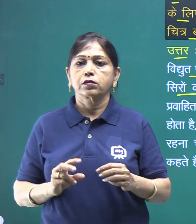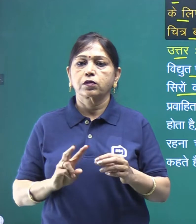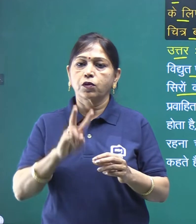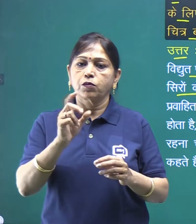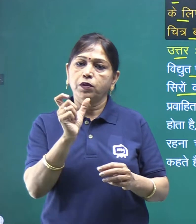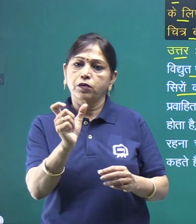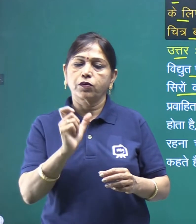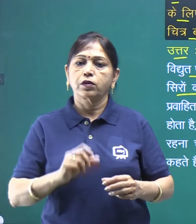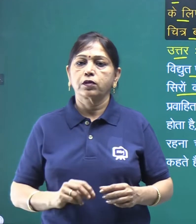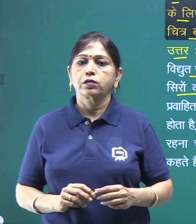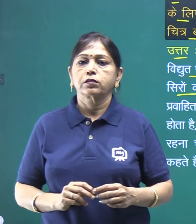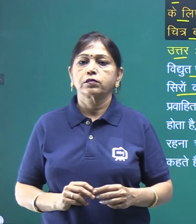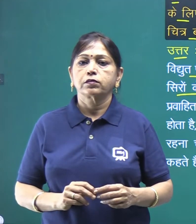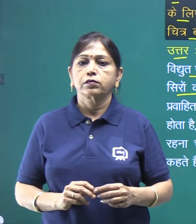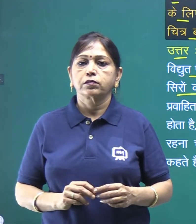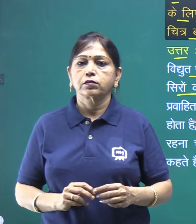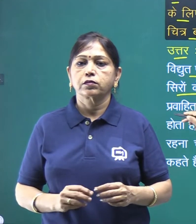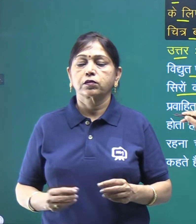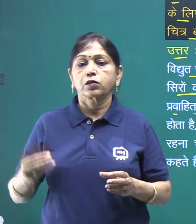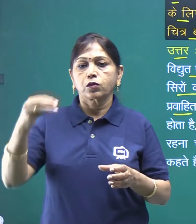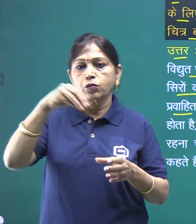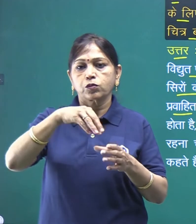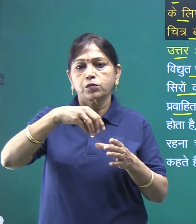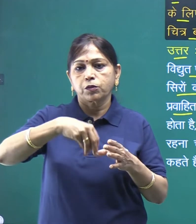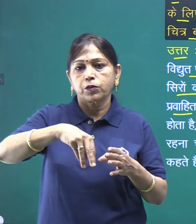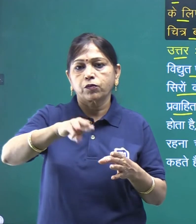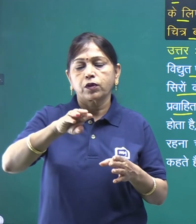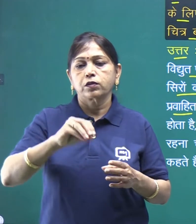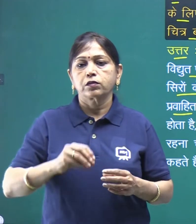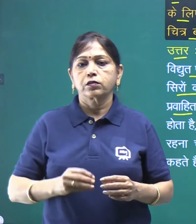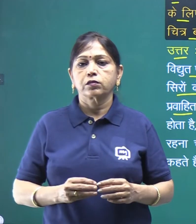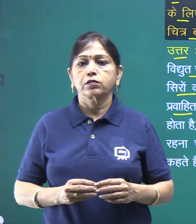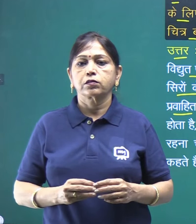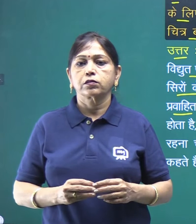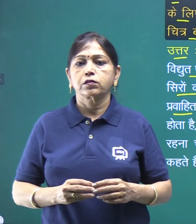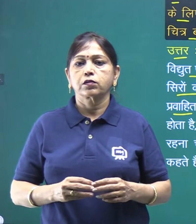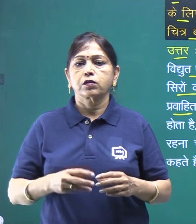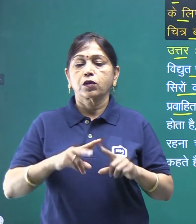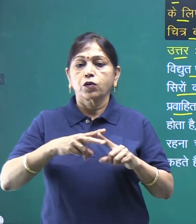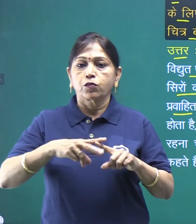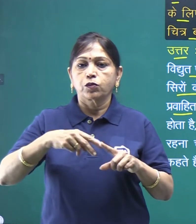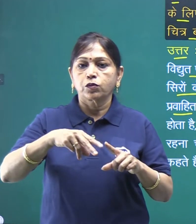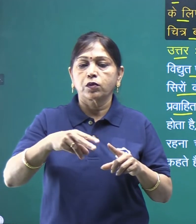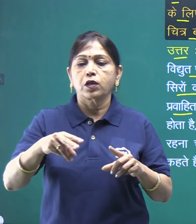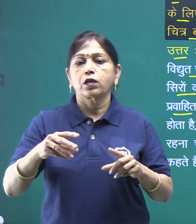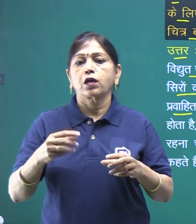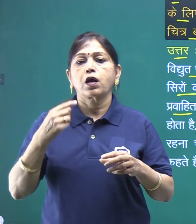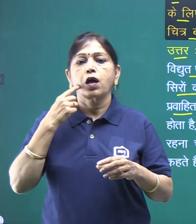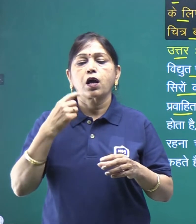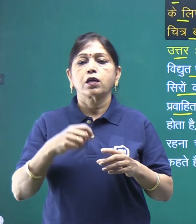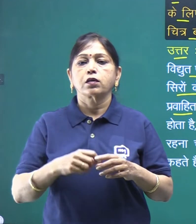विभवांतर V उसमें प्रवाहित विद्युत धारा I के